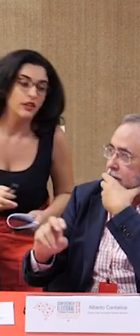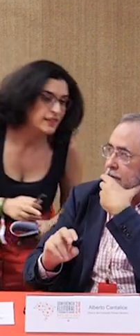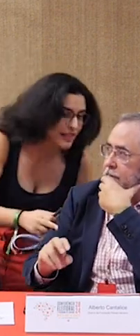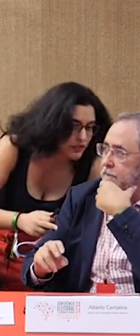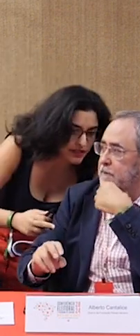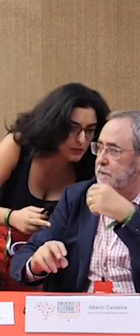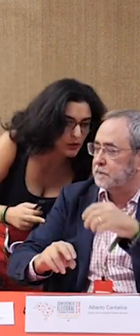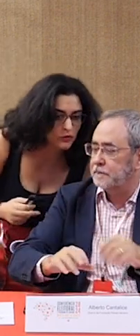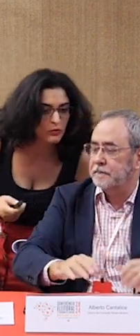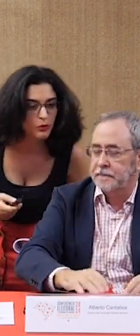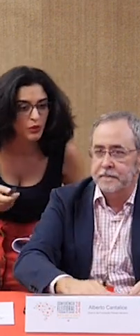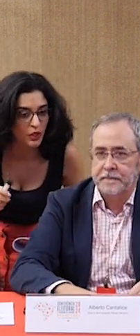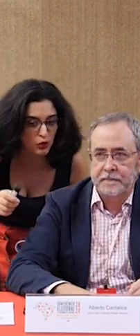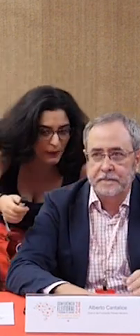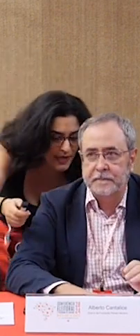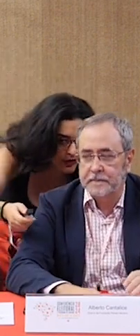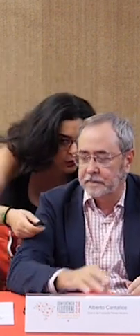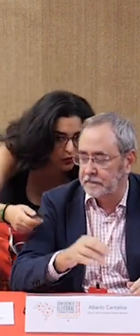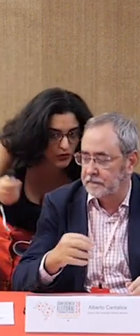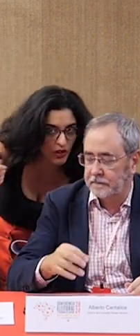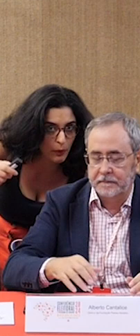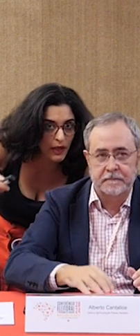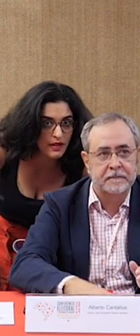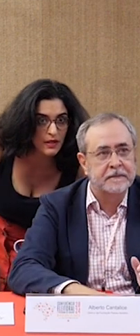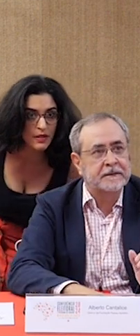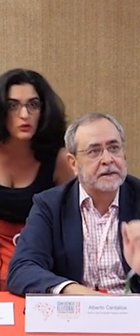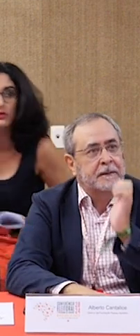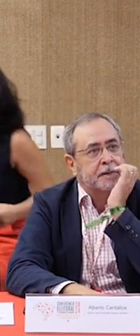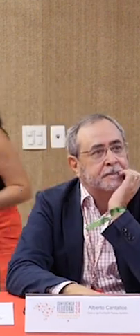partidos progressistas. E eu